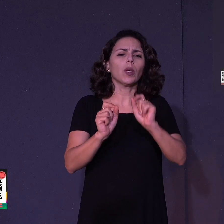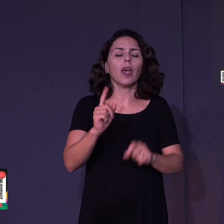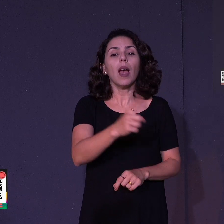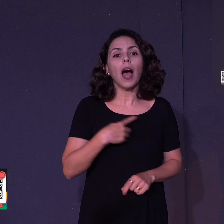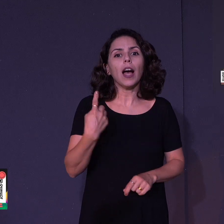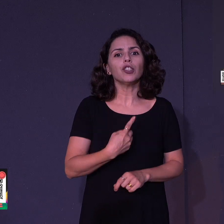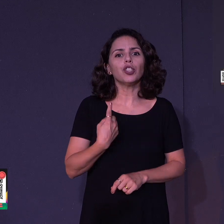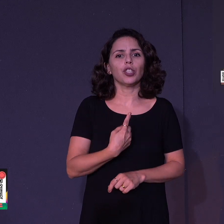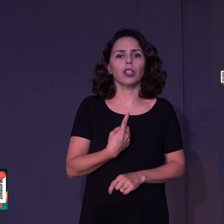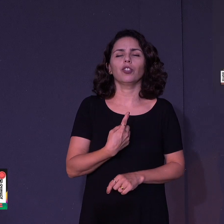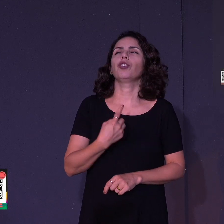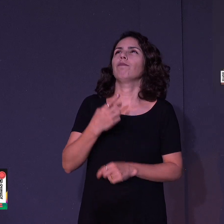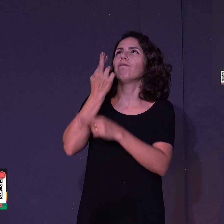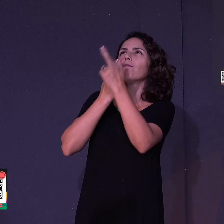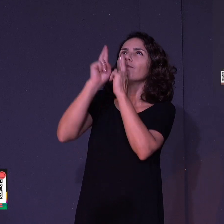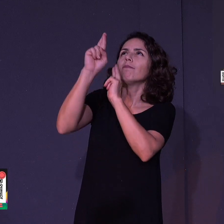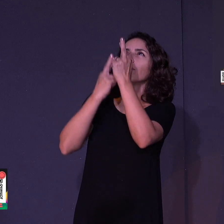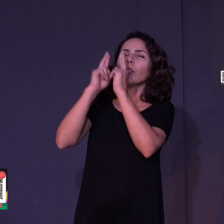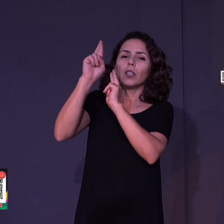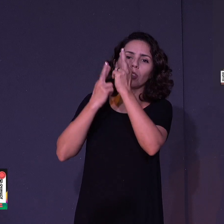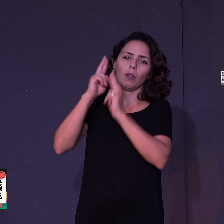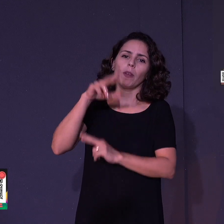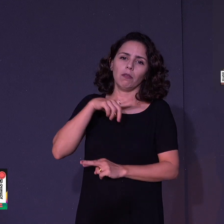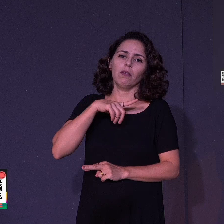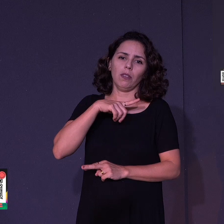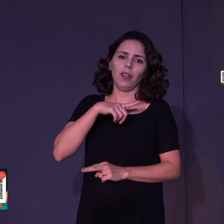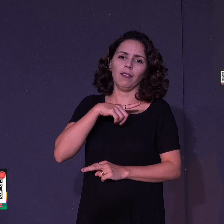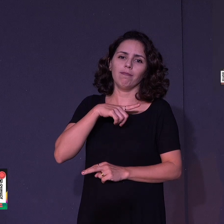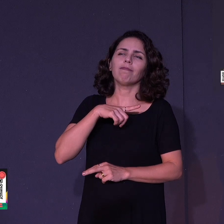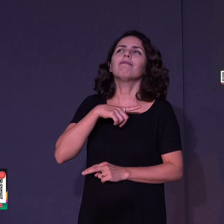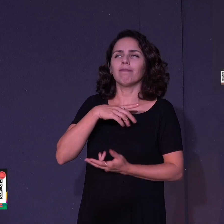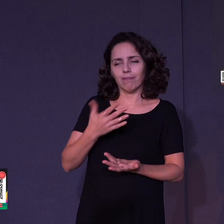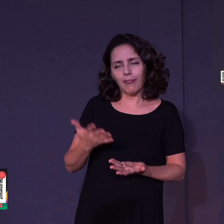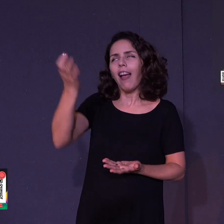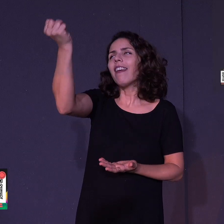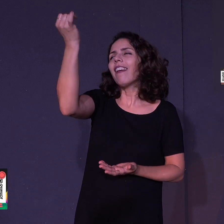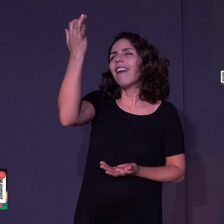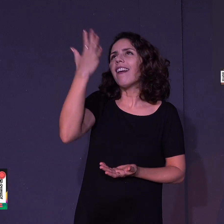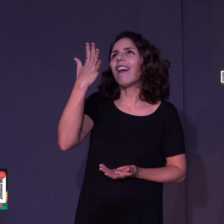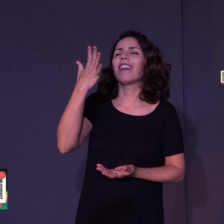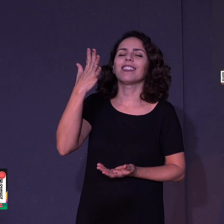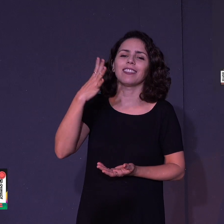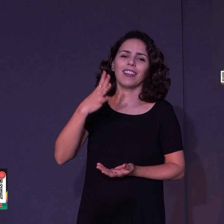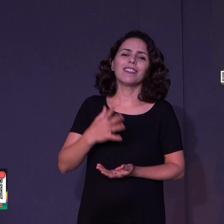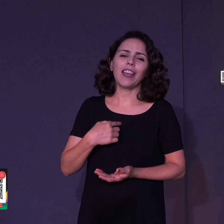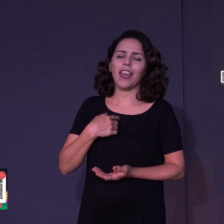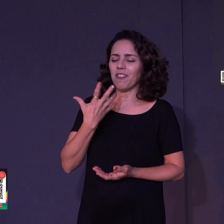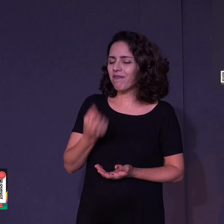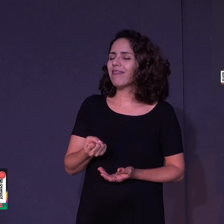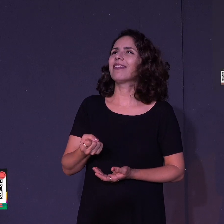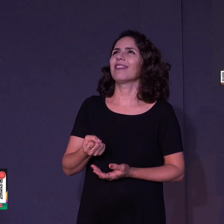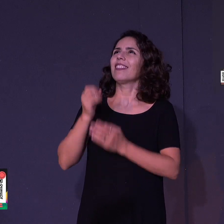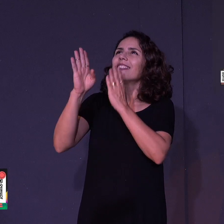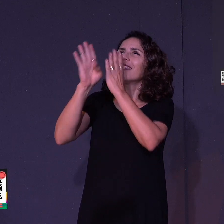recebermos misericórdia e encontrarmos graça, que nos ajude nos momentos de necessidade. É por meio da oração,